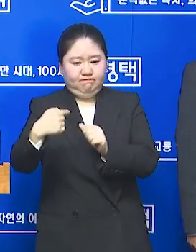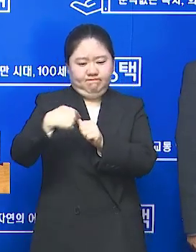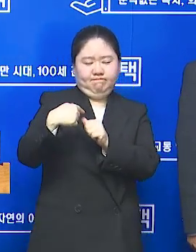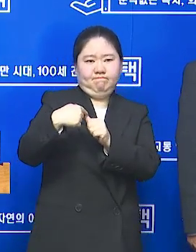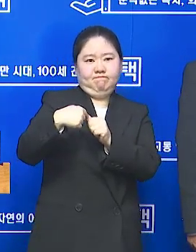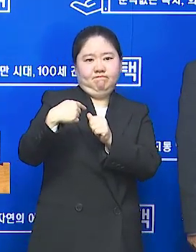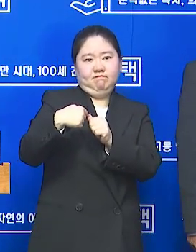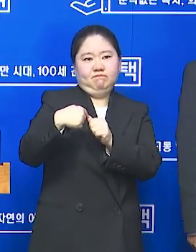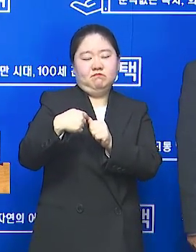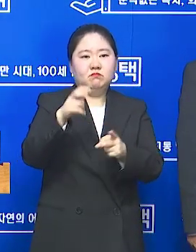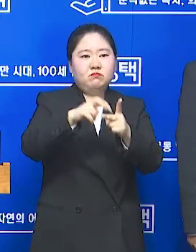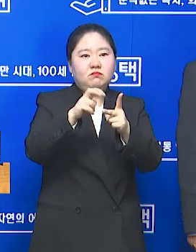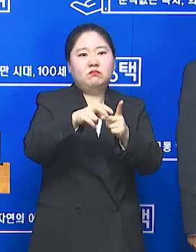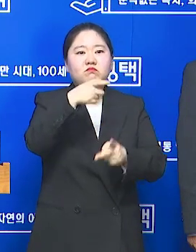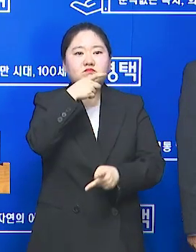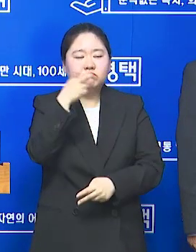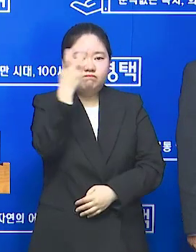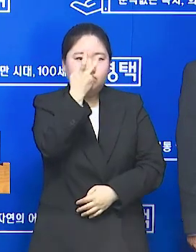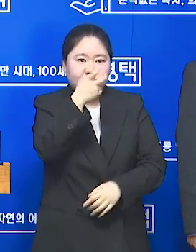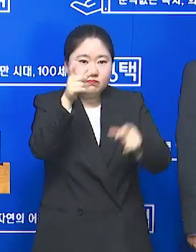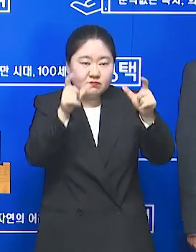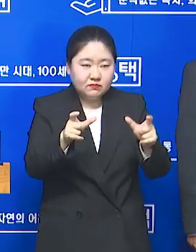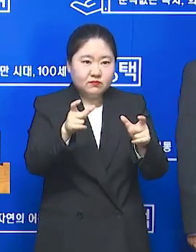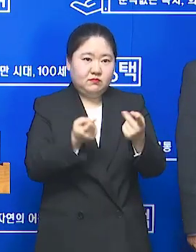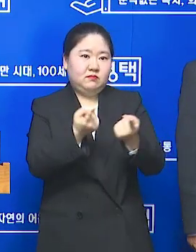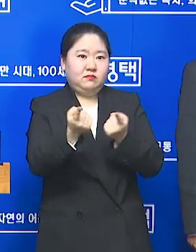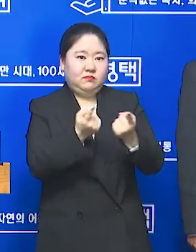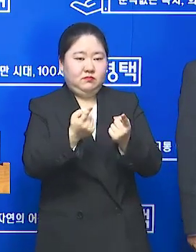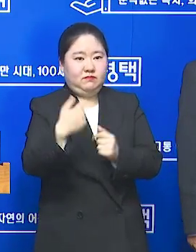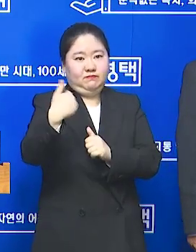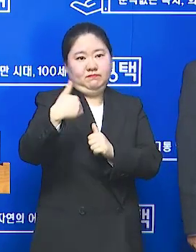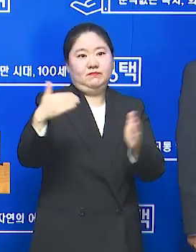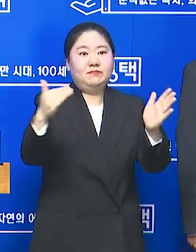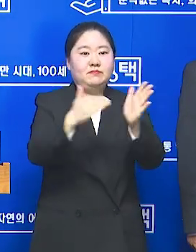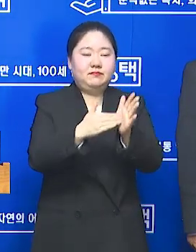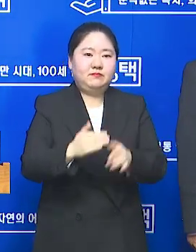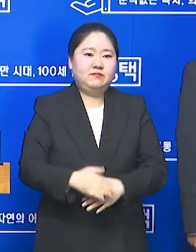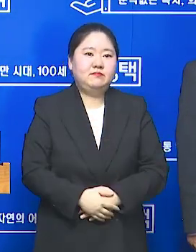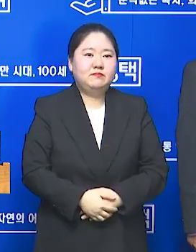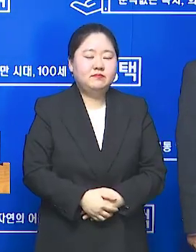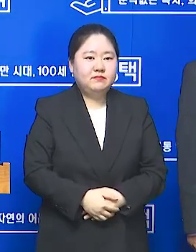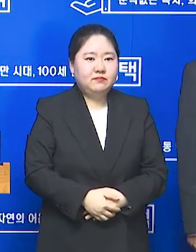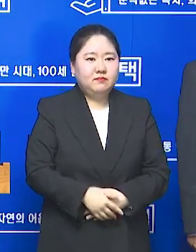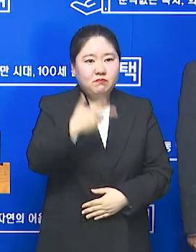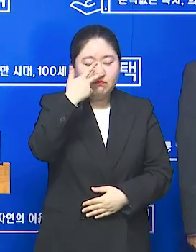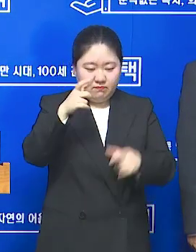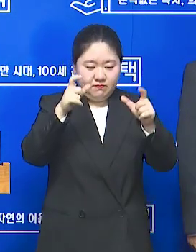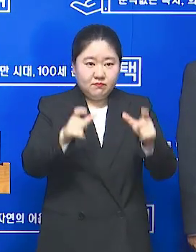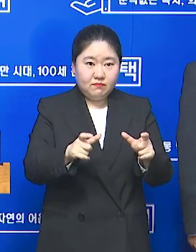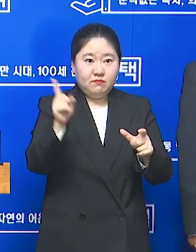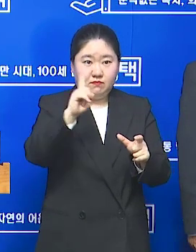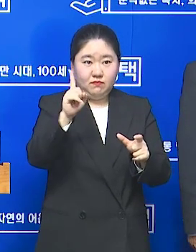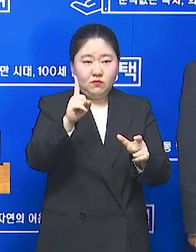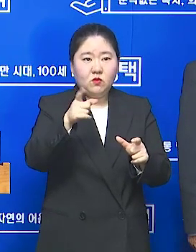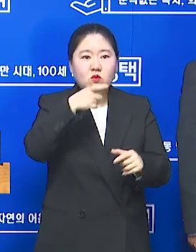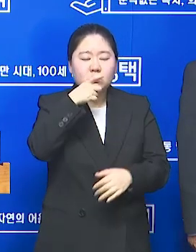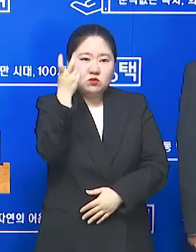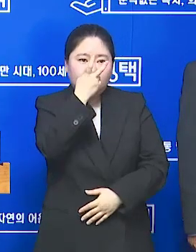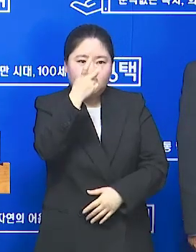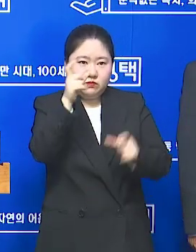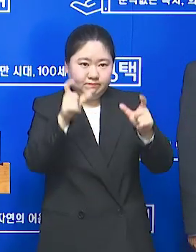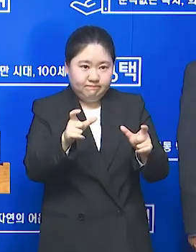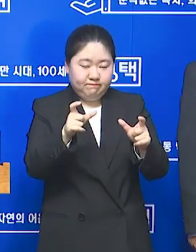시의 송탄 상수원 보호구역 조정을 요청해 왔습니다. 평택시는 상수원 보호구역